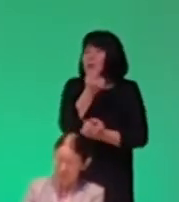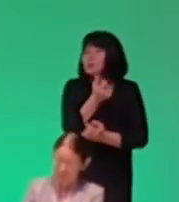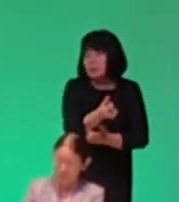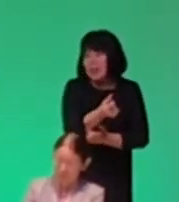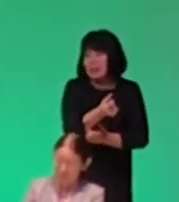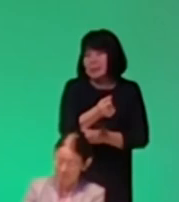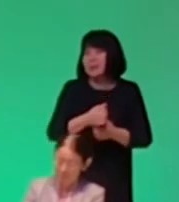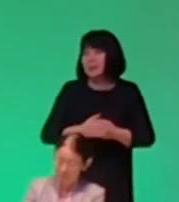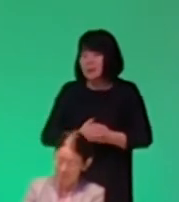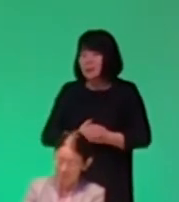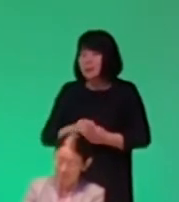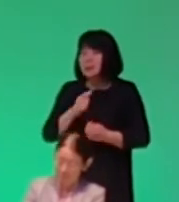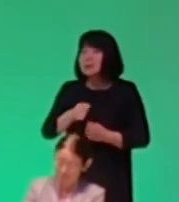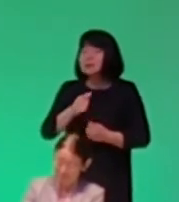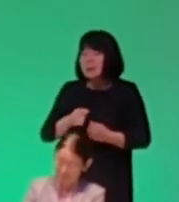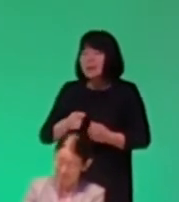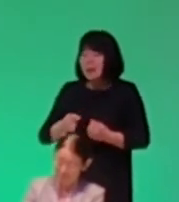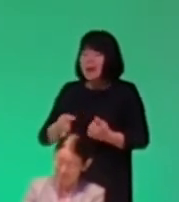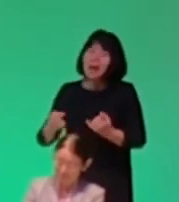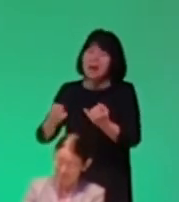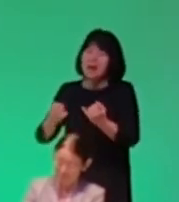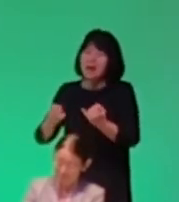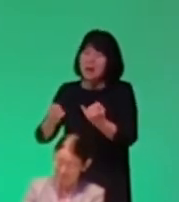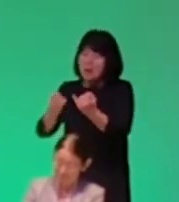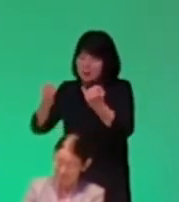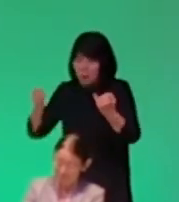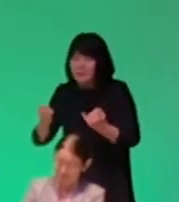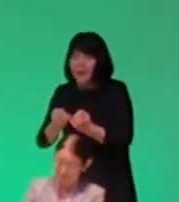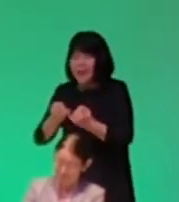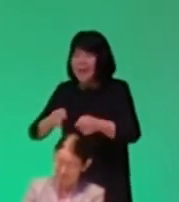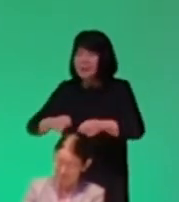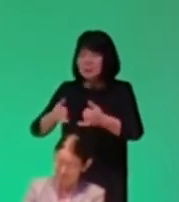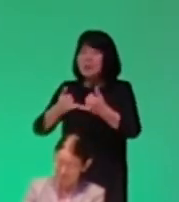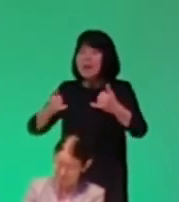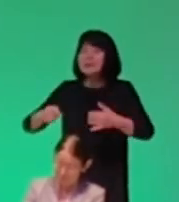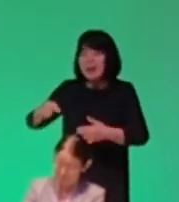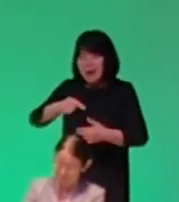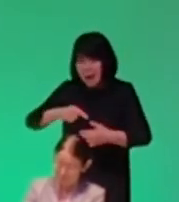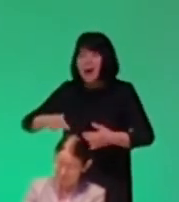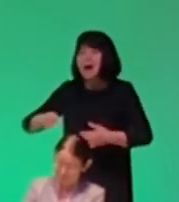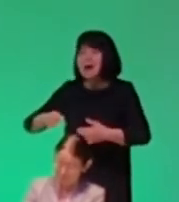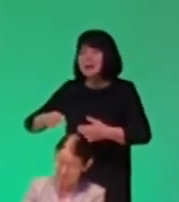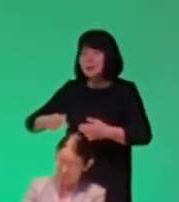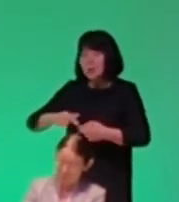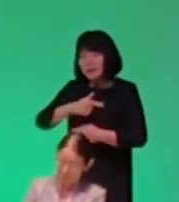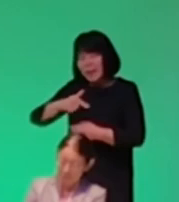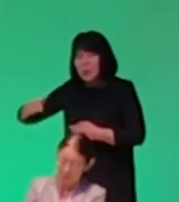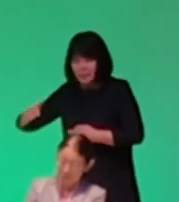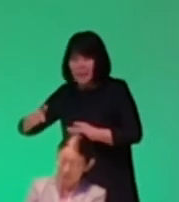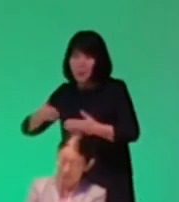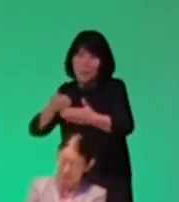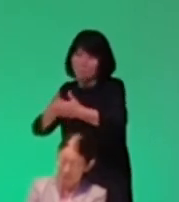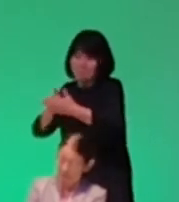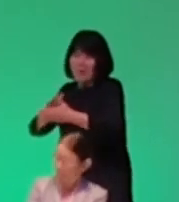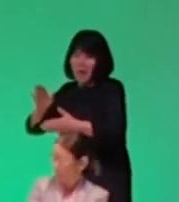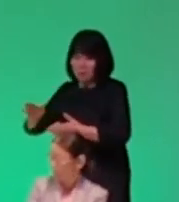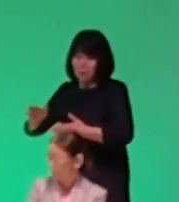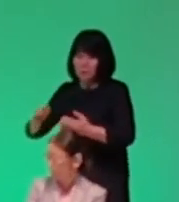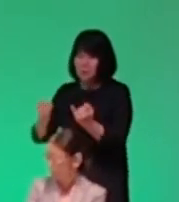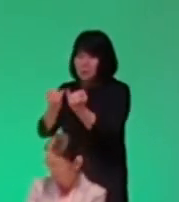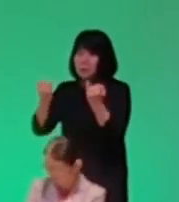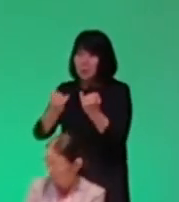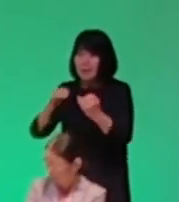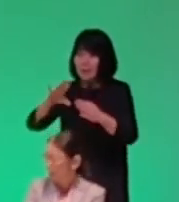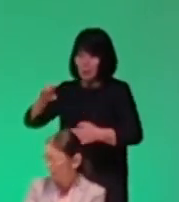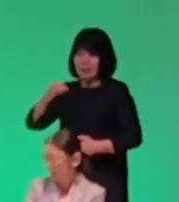私たちの全ての不幸に、チャレンジとダイバーシティに、多様性につながってるじゃないかと思って、やはり少しでも女性の